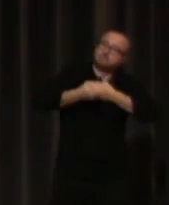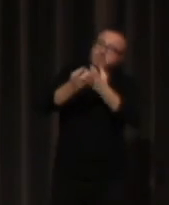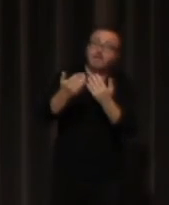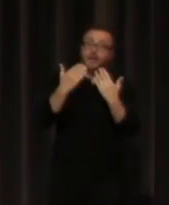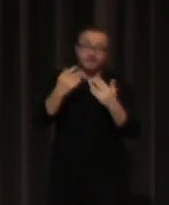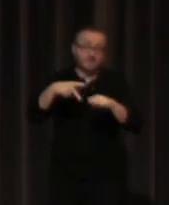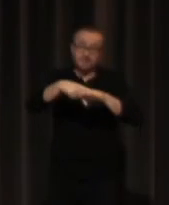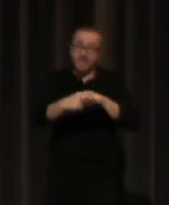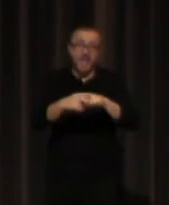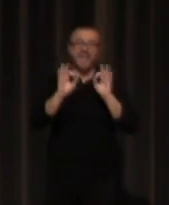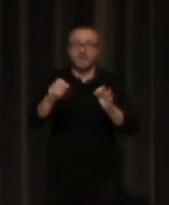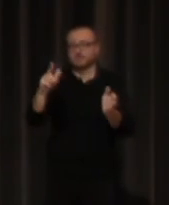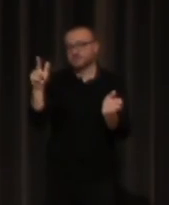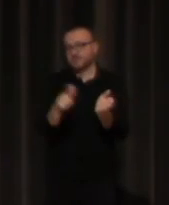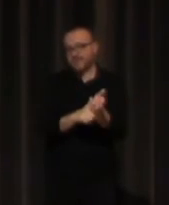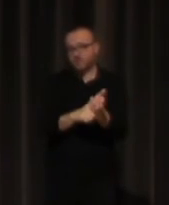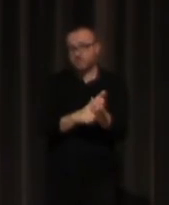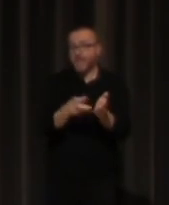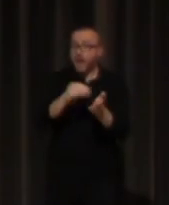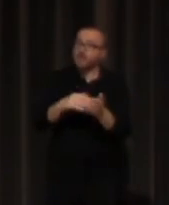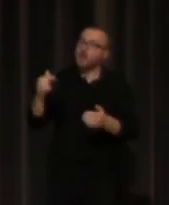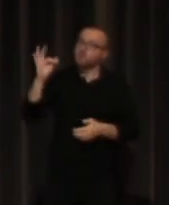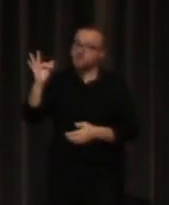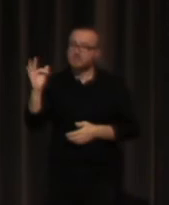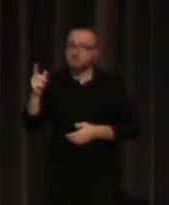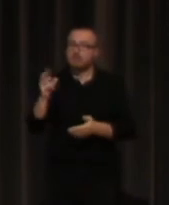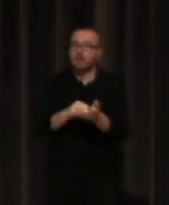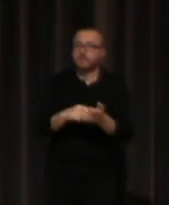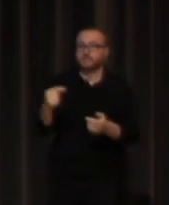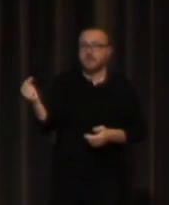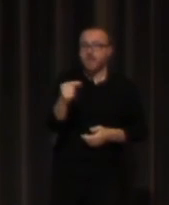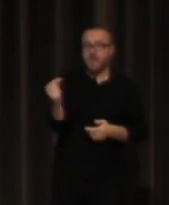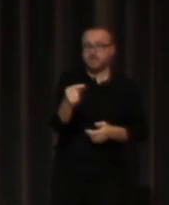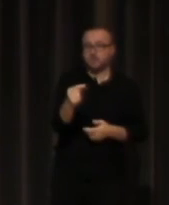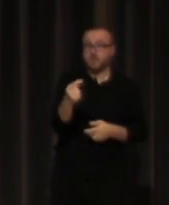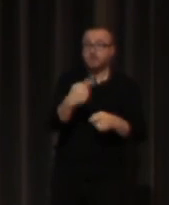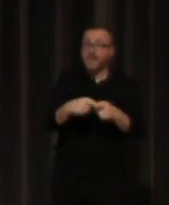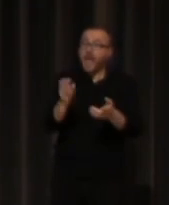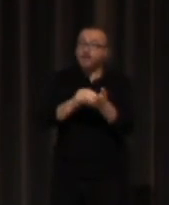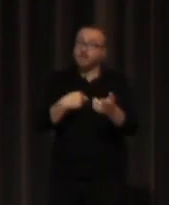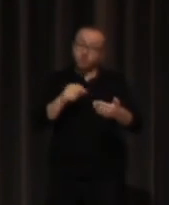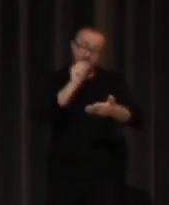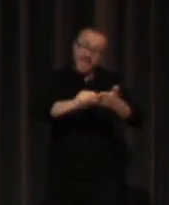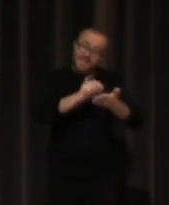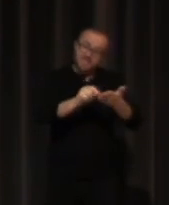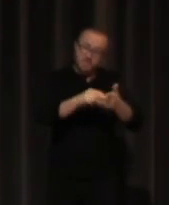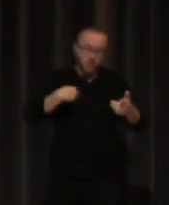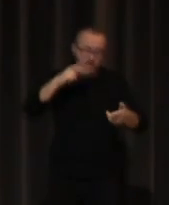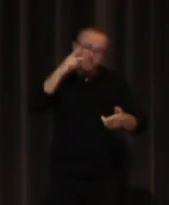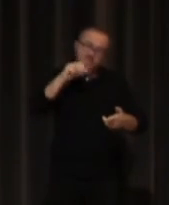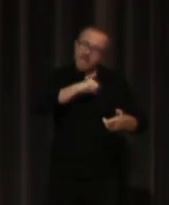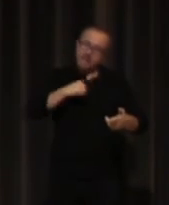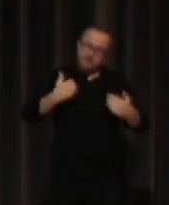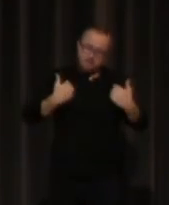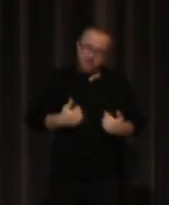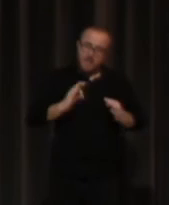la sensació, terrible a vegades, de que estem copiant les mateixes reaccions, els mateixos models de conducta, i penso